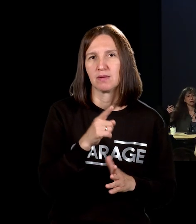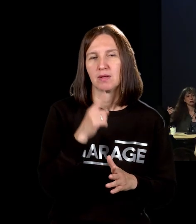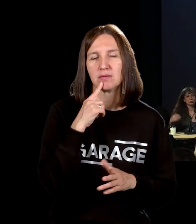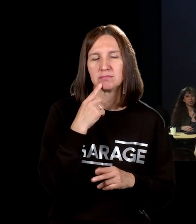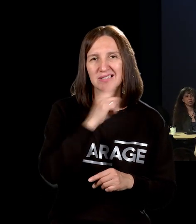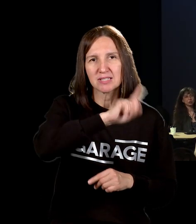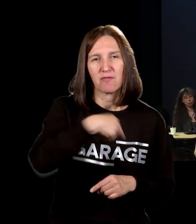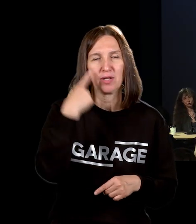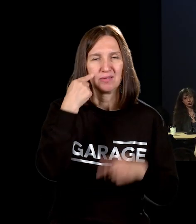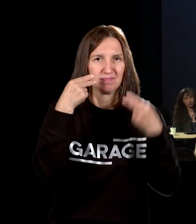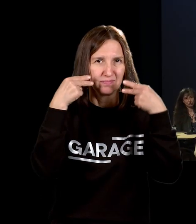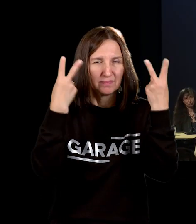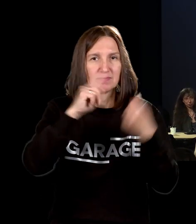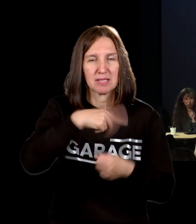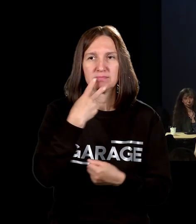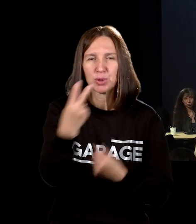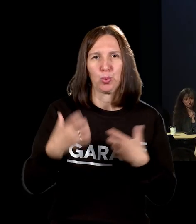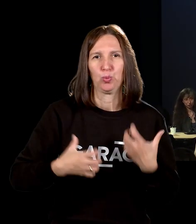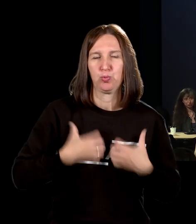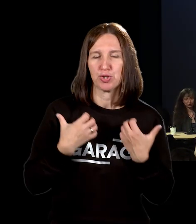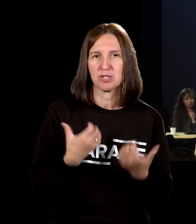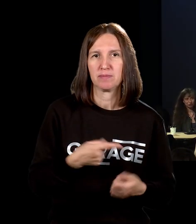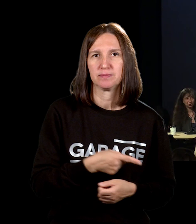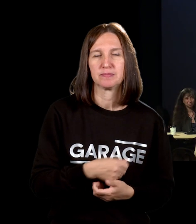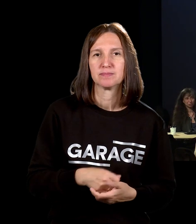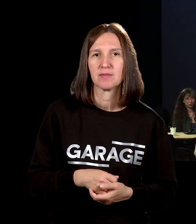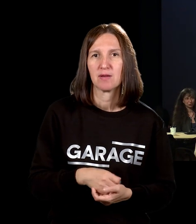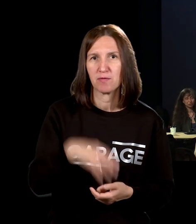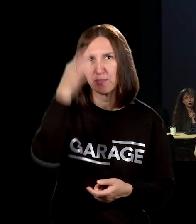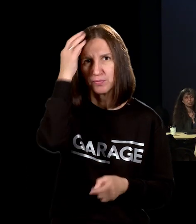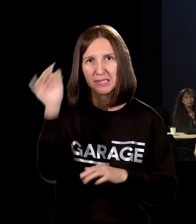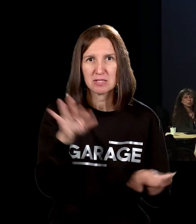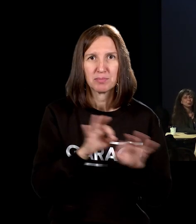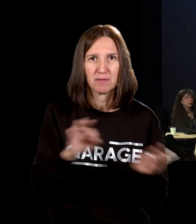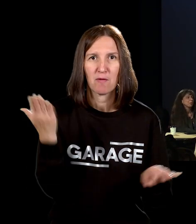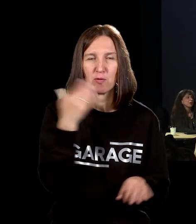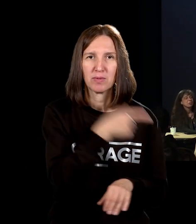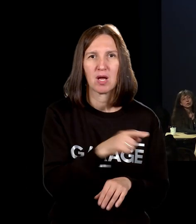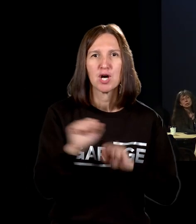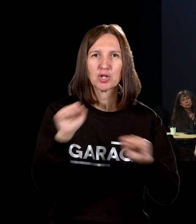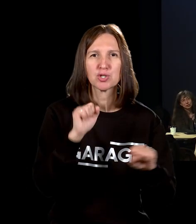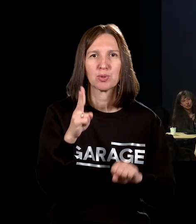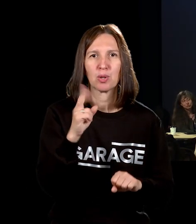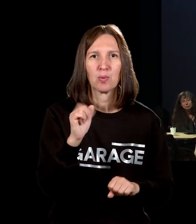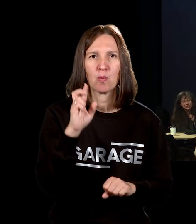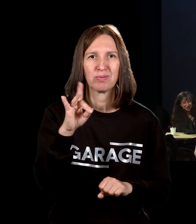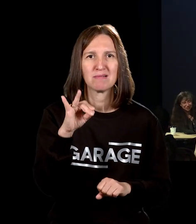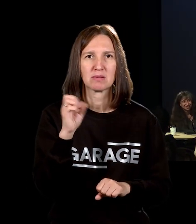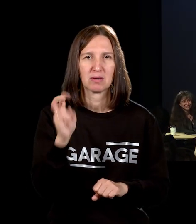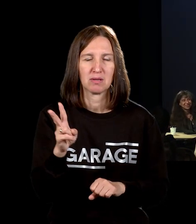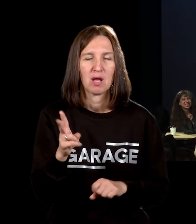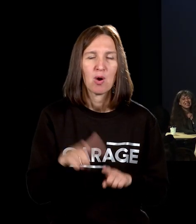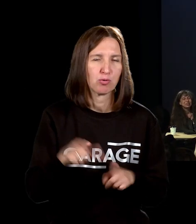на бесконечные демонстрации ужасов. Потому что вы помните эту сцену в прекрасном фильме Кубрика, очень программном для